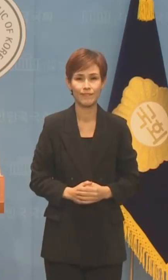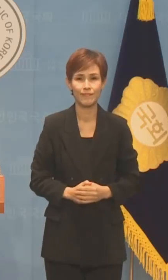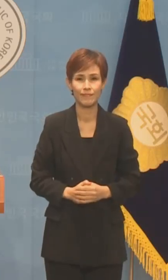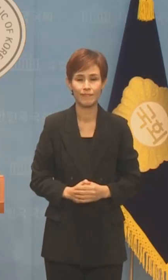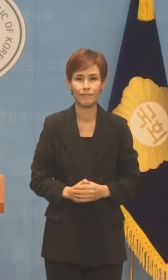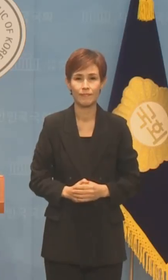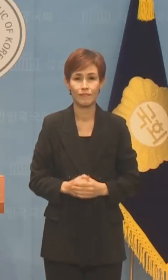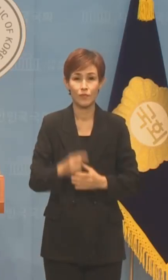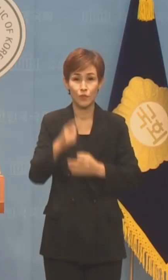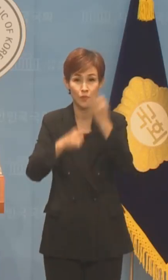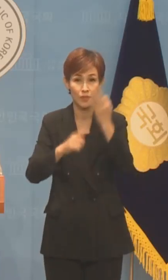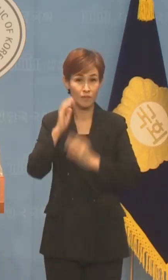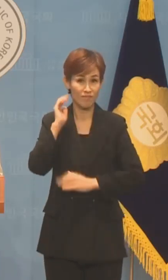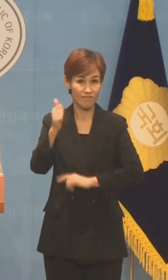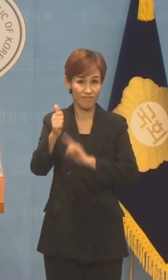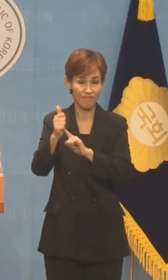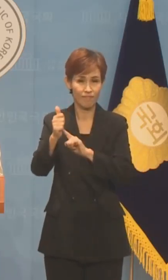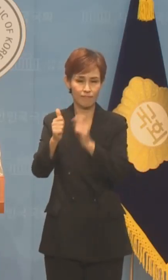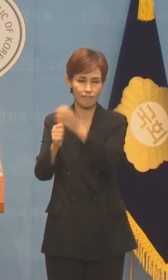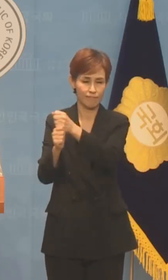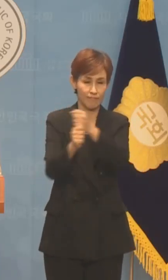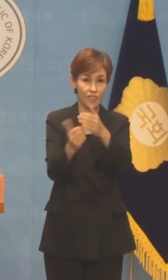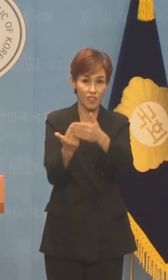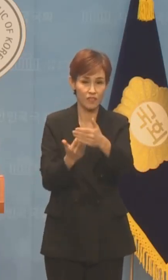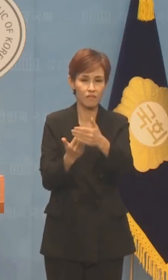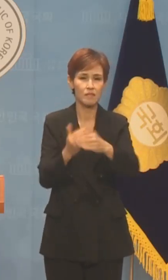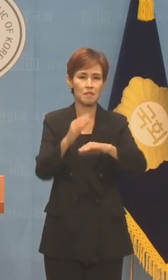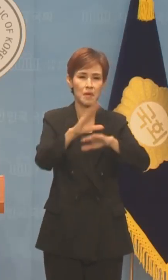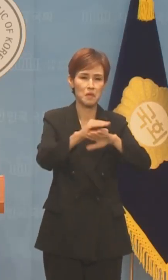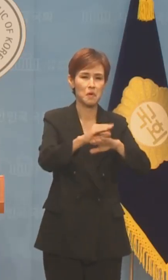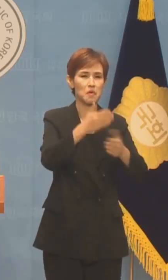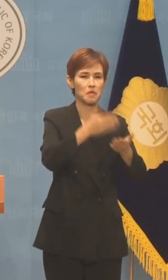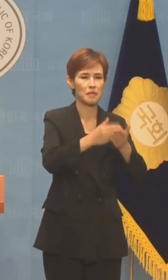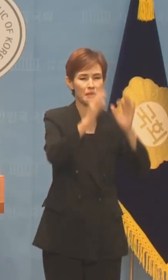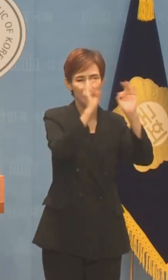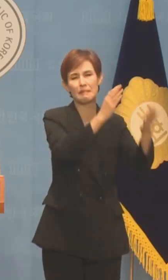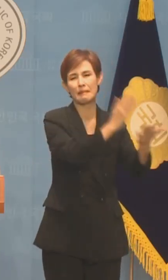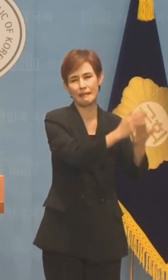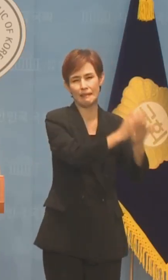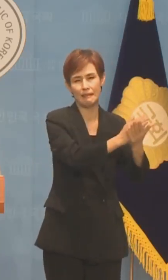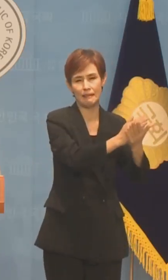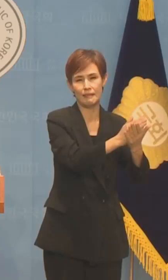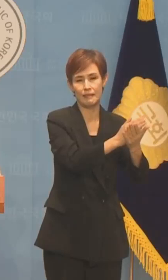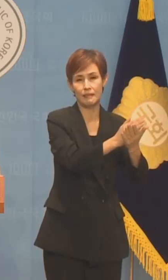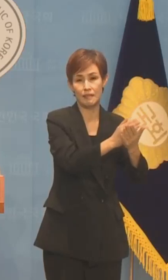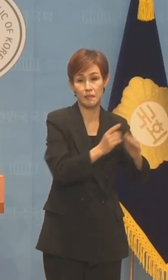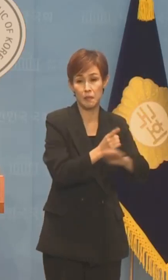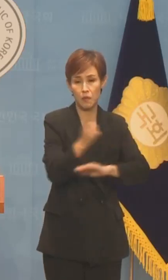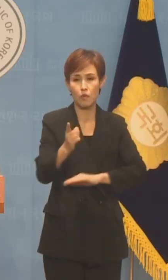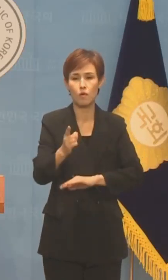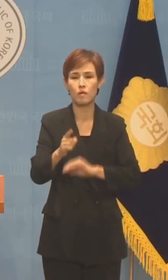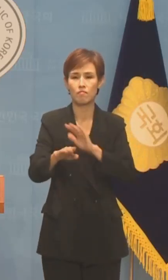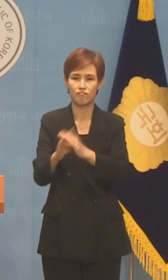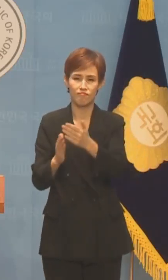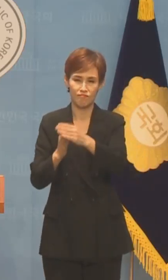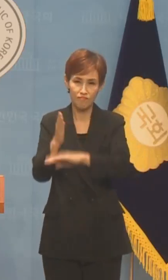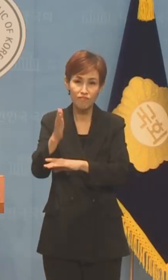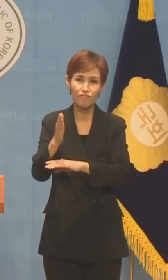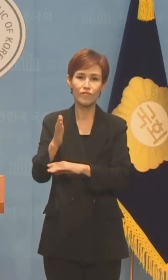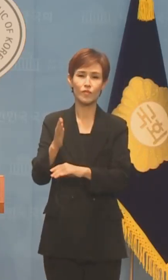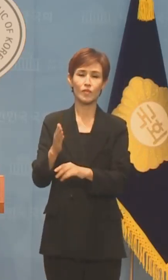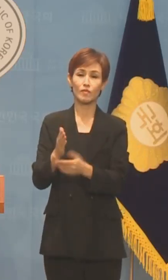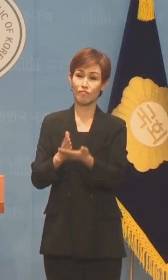체포 직전 윤석열 씨는 레거시 미디어는 너무 편향돼 있기 때문에 극우 유튜브에서 잘